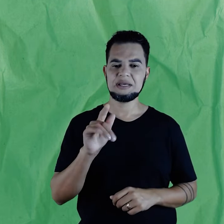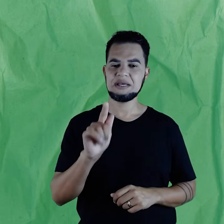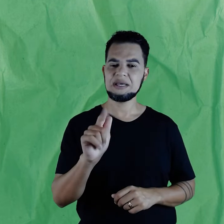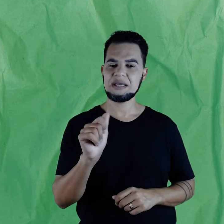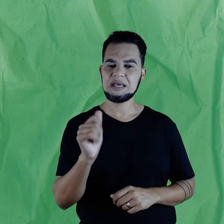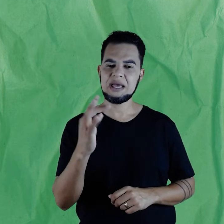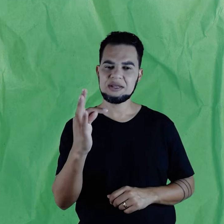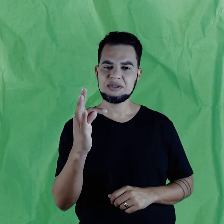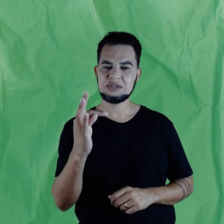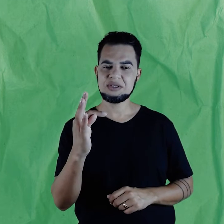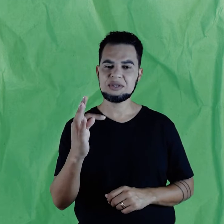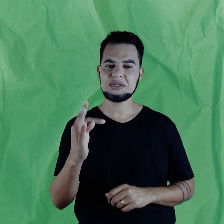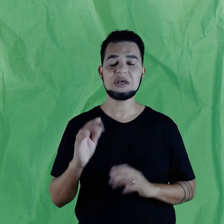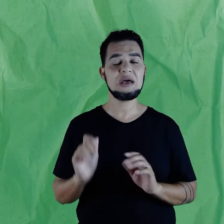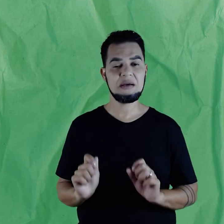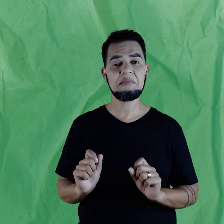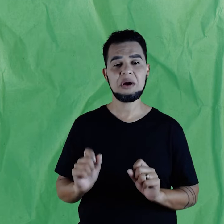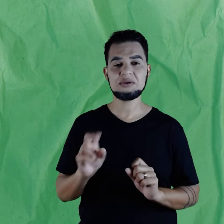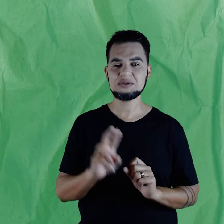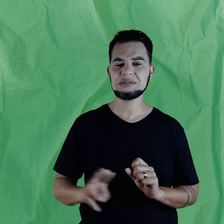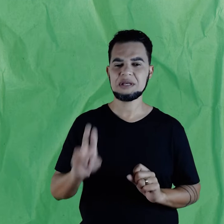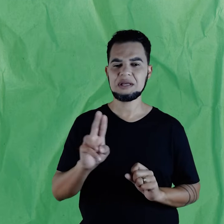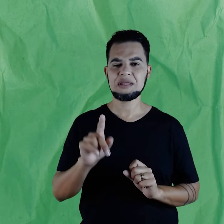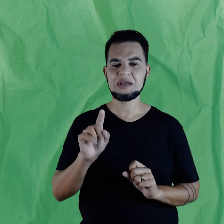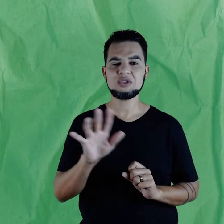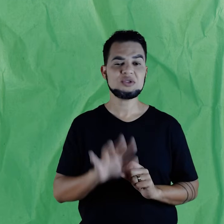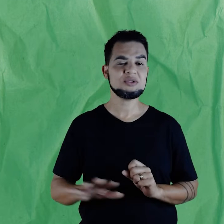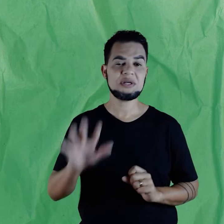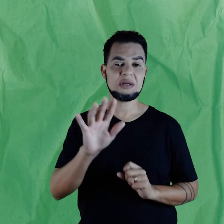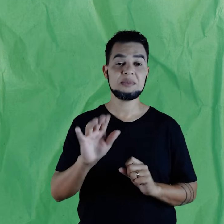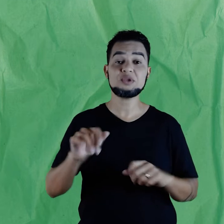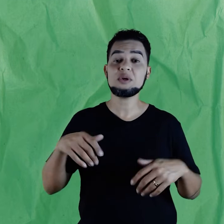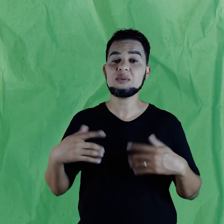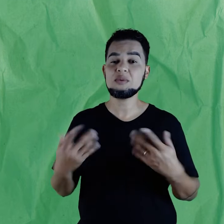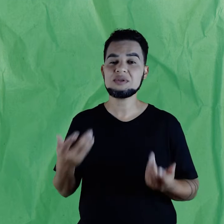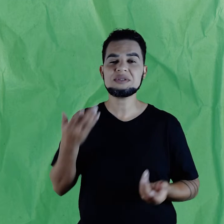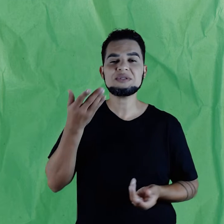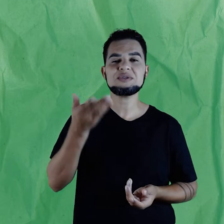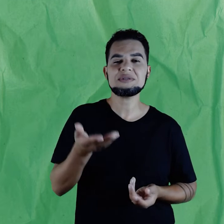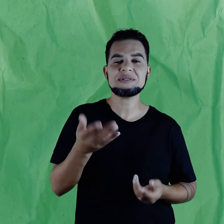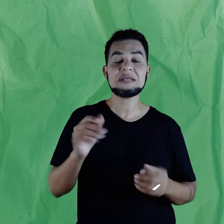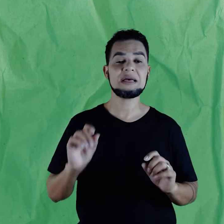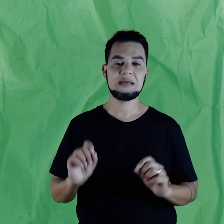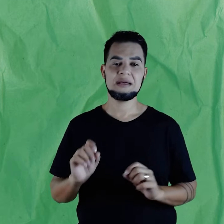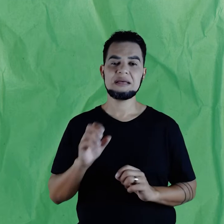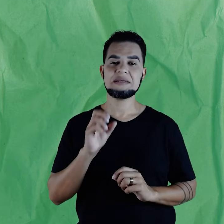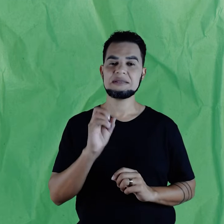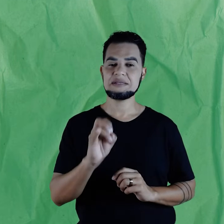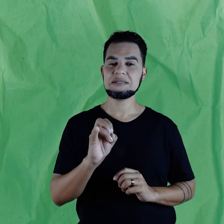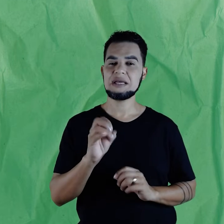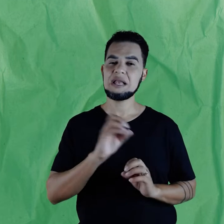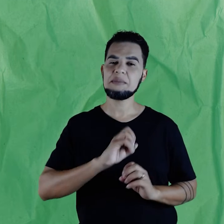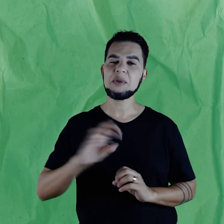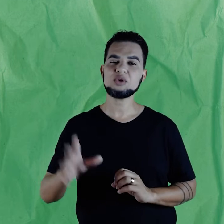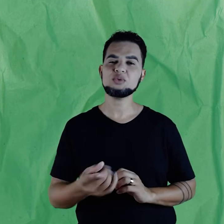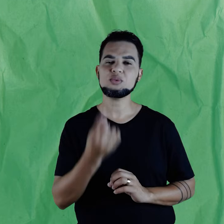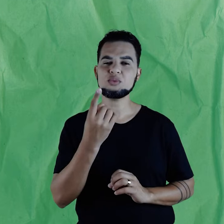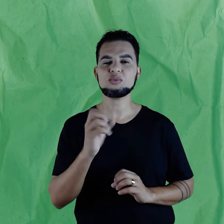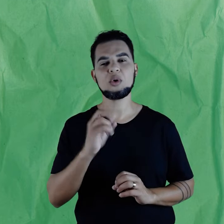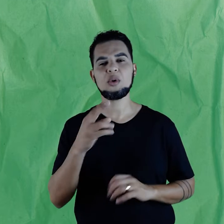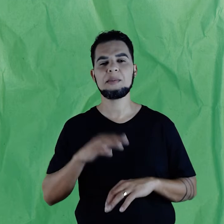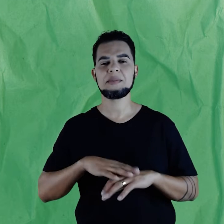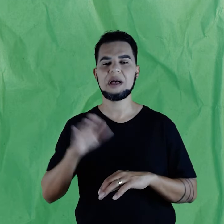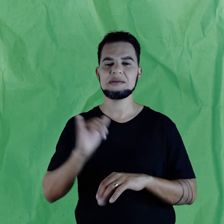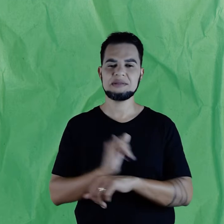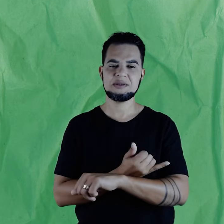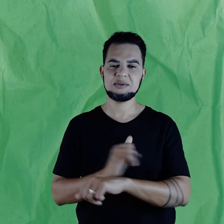GET, ele é utilizado geralmente quando a gente quer solicitar que um servidor envie um ou mais recursos. Então,